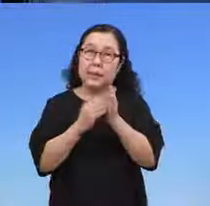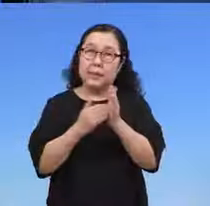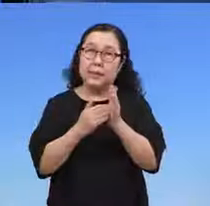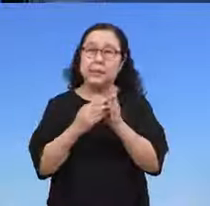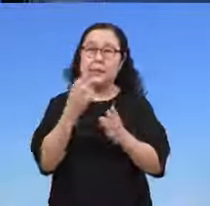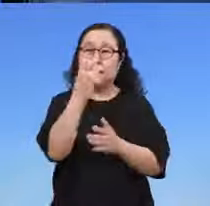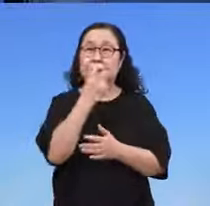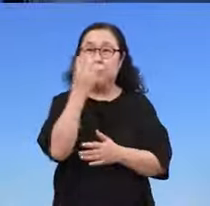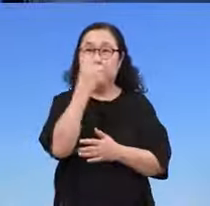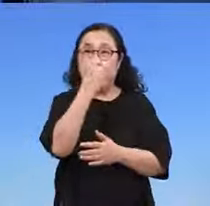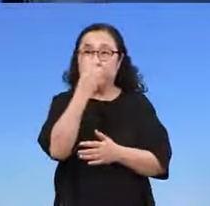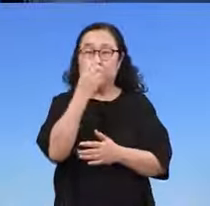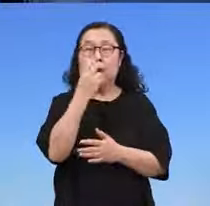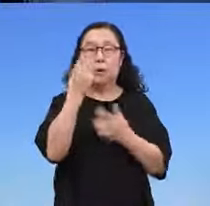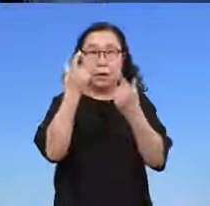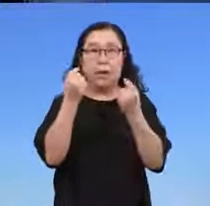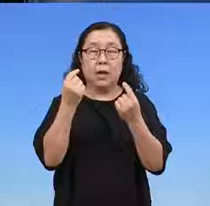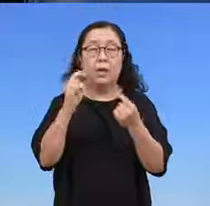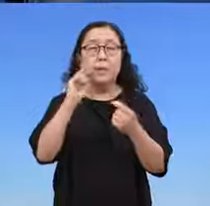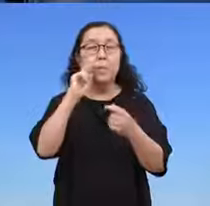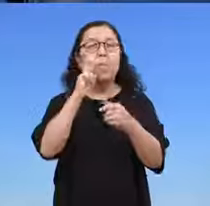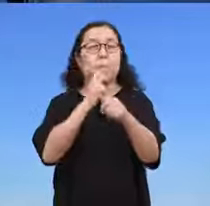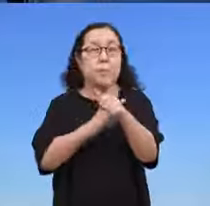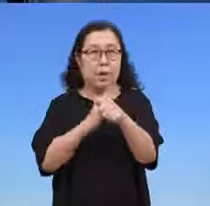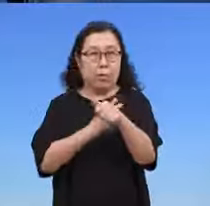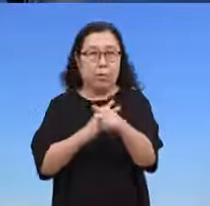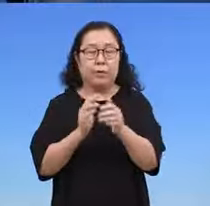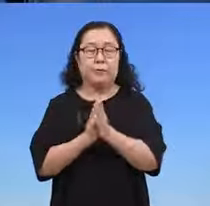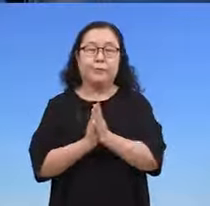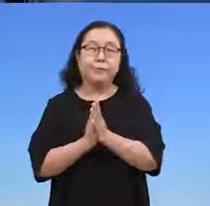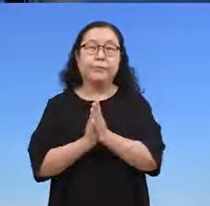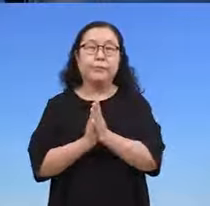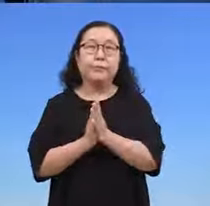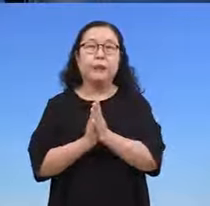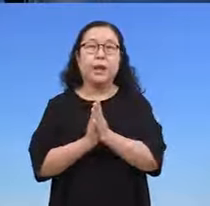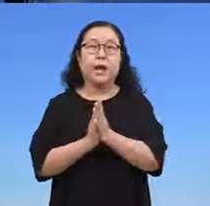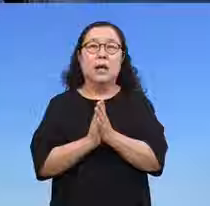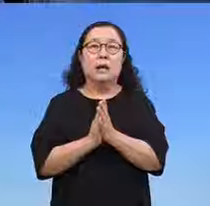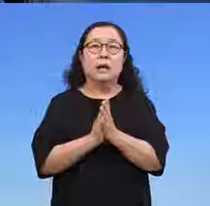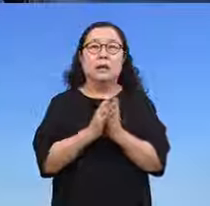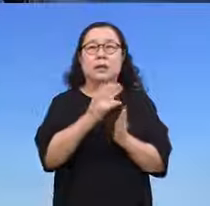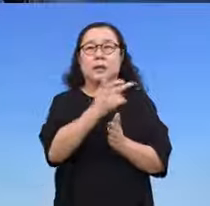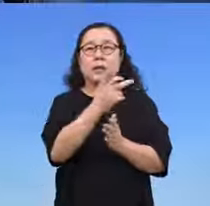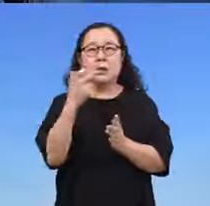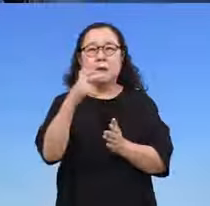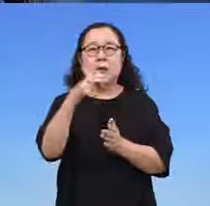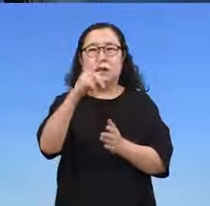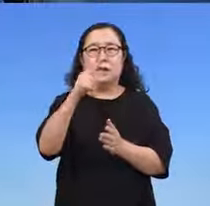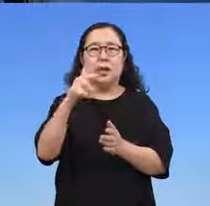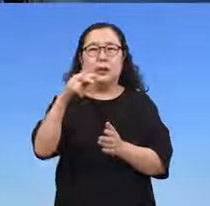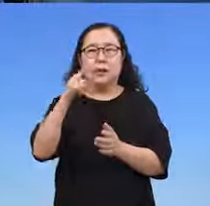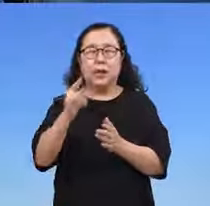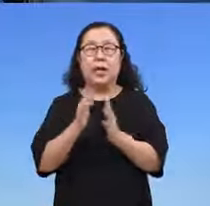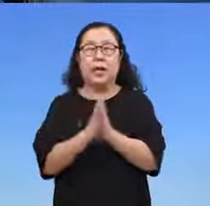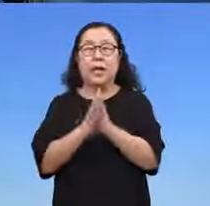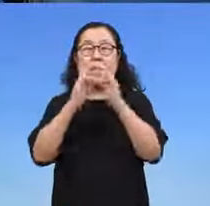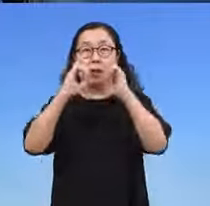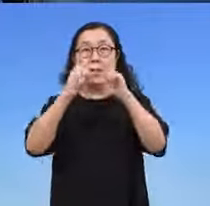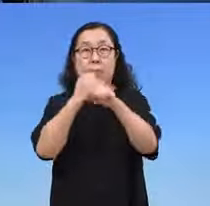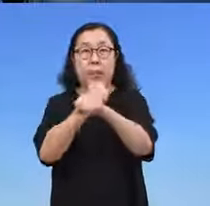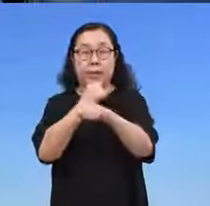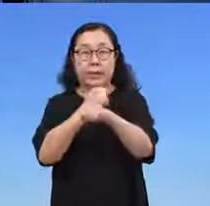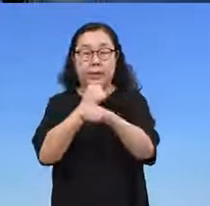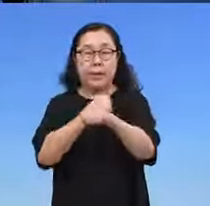지난주까지 살펴본 것처럼 사도 바울은 에베소서 6장 11절에서 큰 전제를 선포합니다. 마귀의 간계를